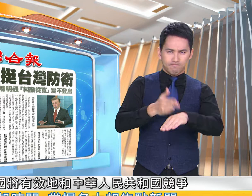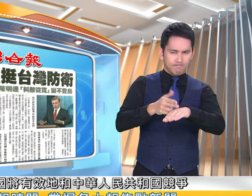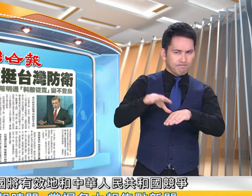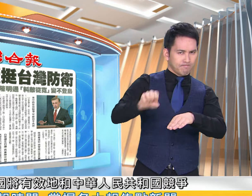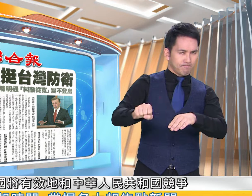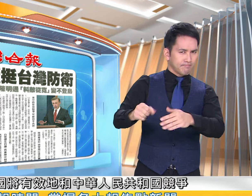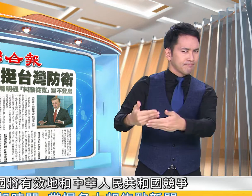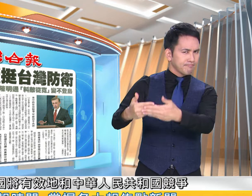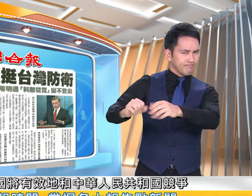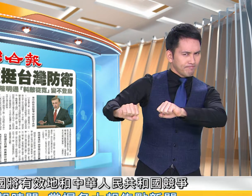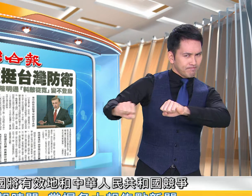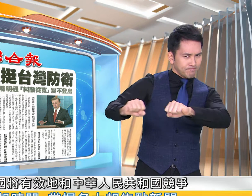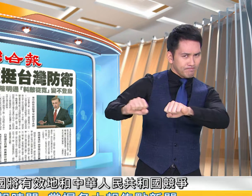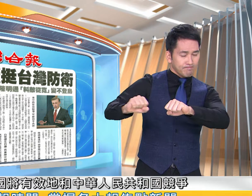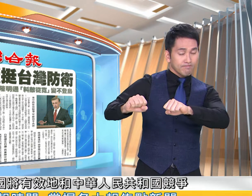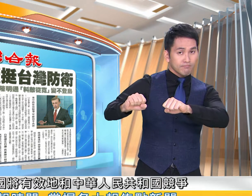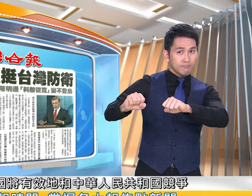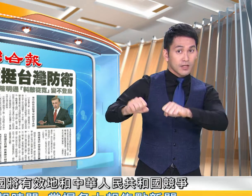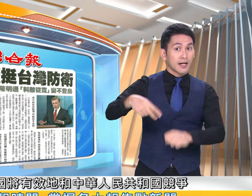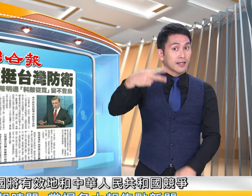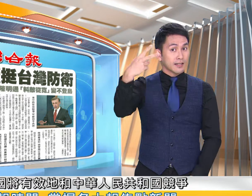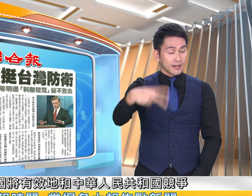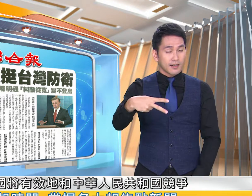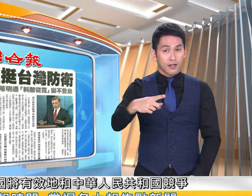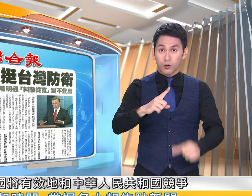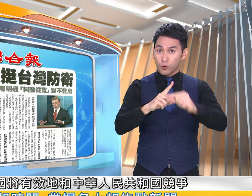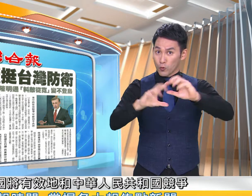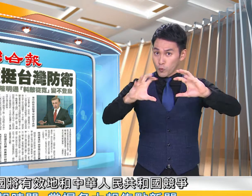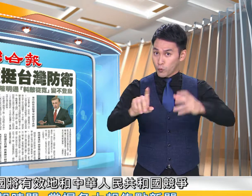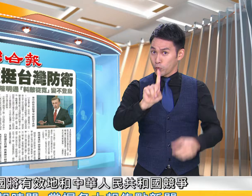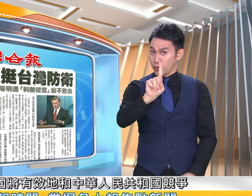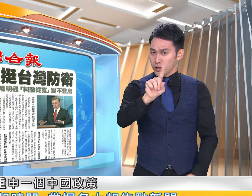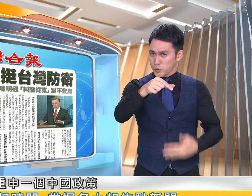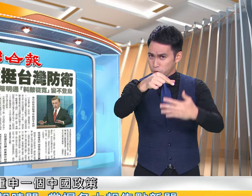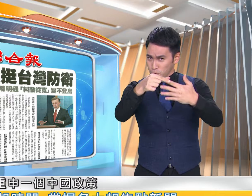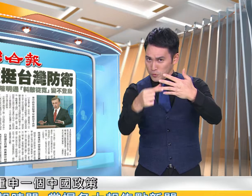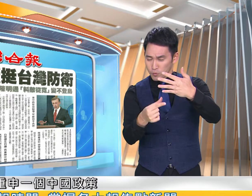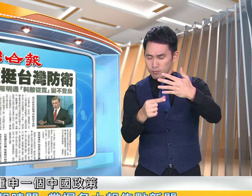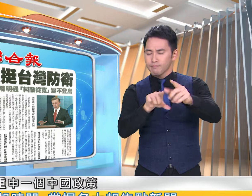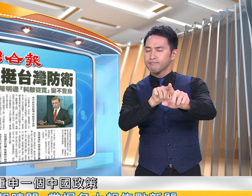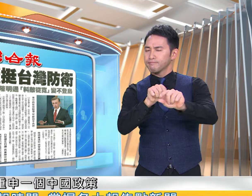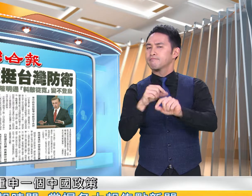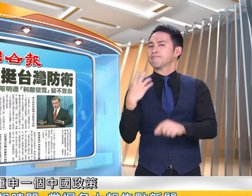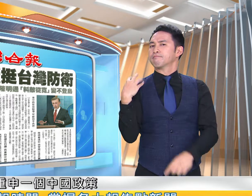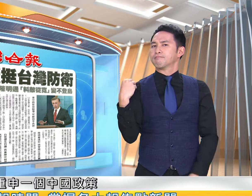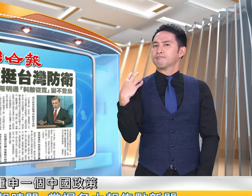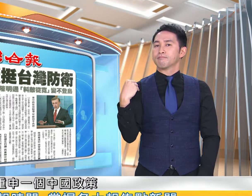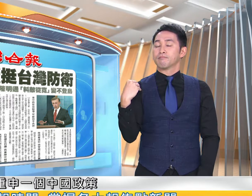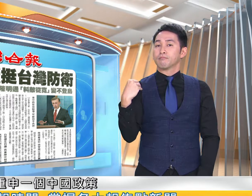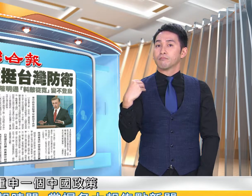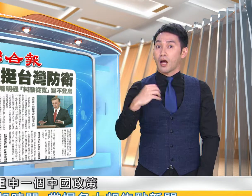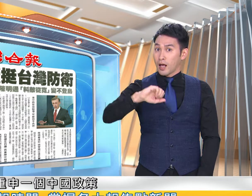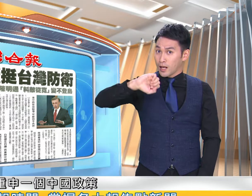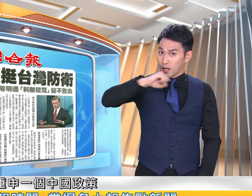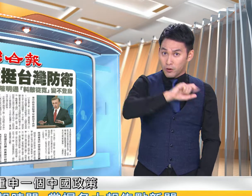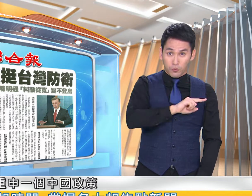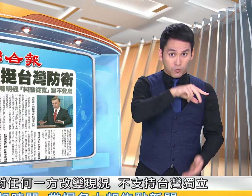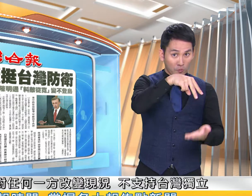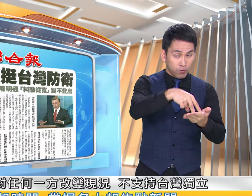地和中华人民共和国竞争，并且重申一个中国政策，反对任何